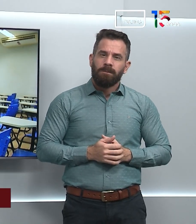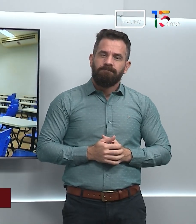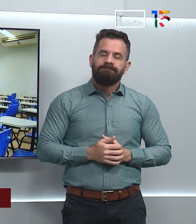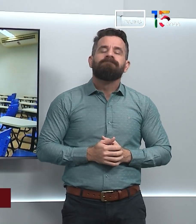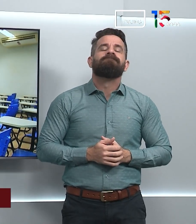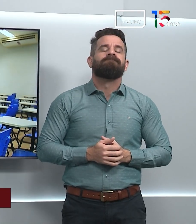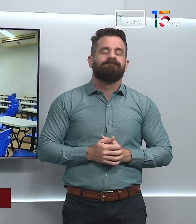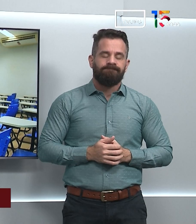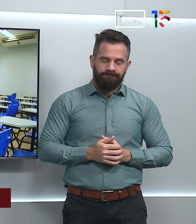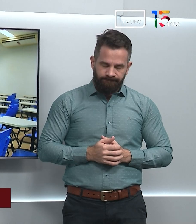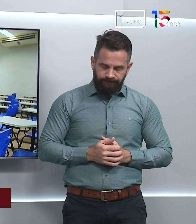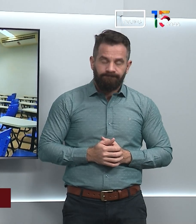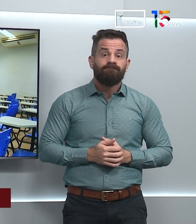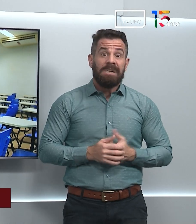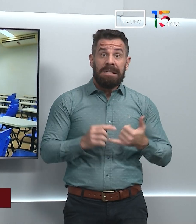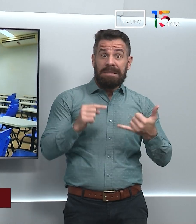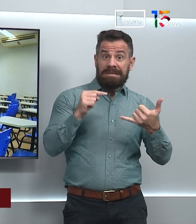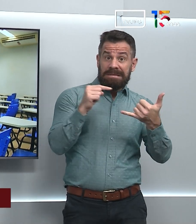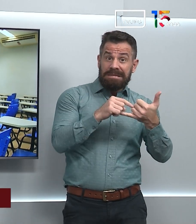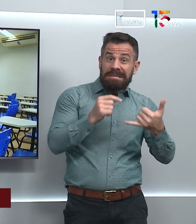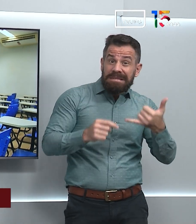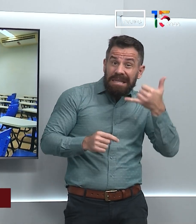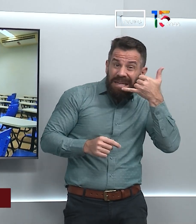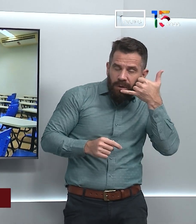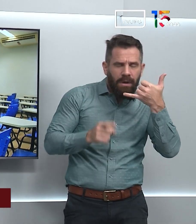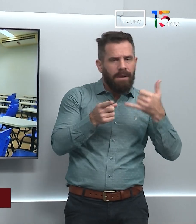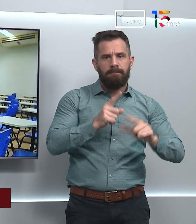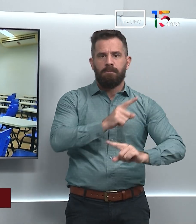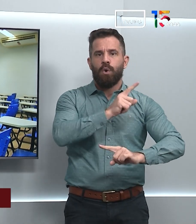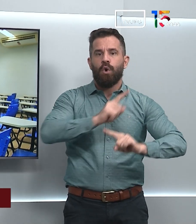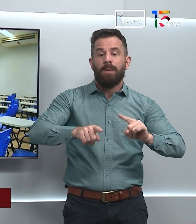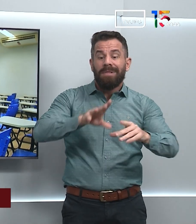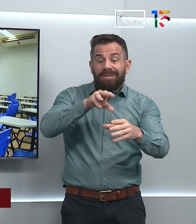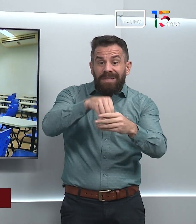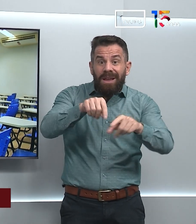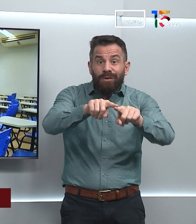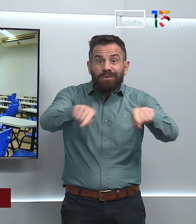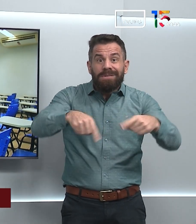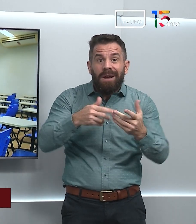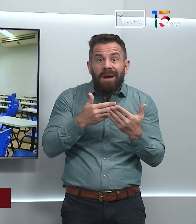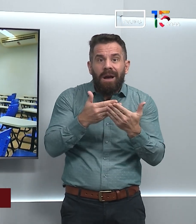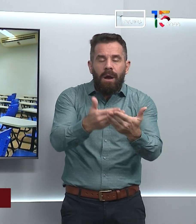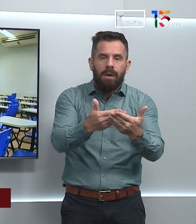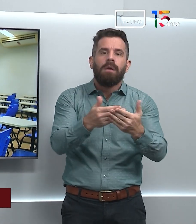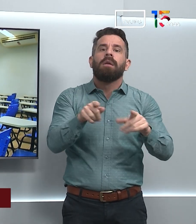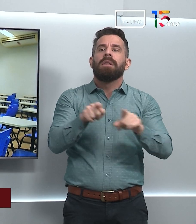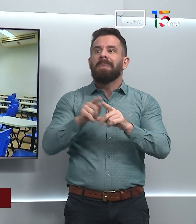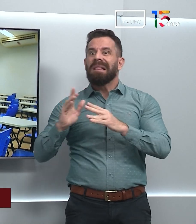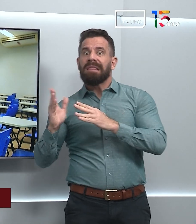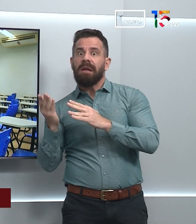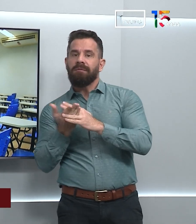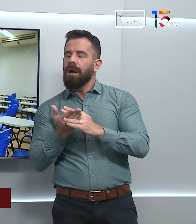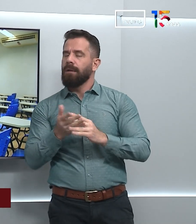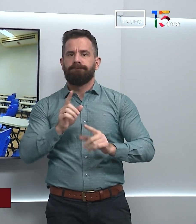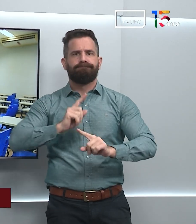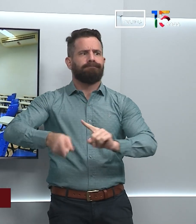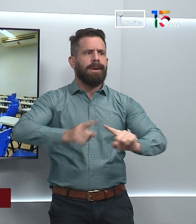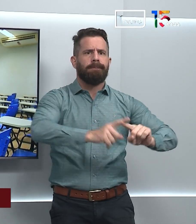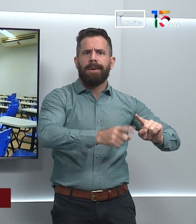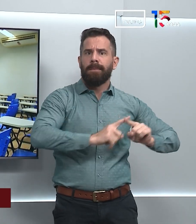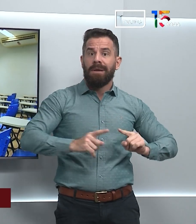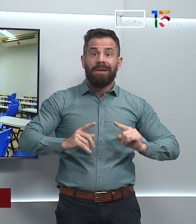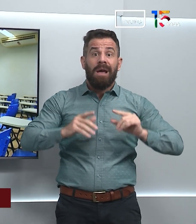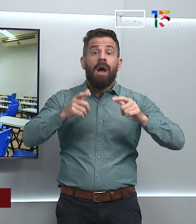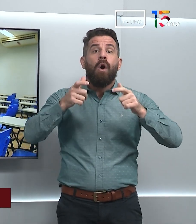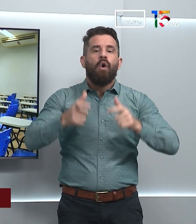Pois é, o uso de celulares está proibido dentro da sala de aula, mas também durante o intervalo e em qualquer outro espaço